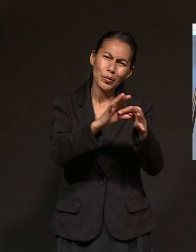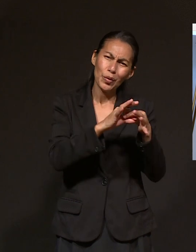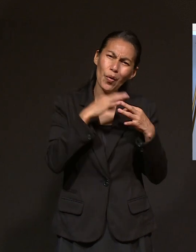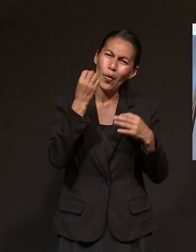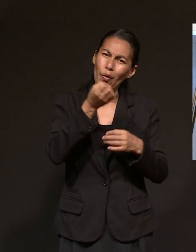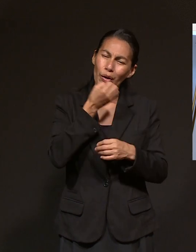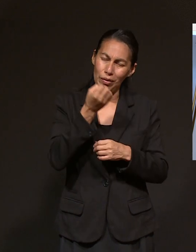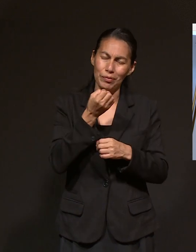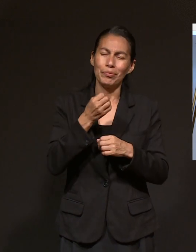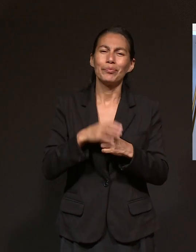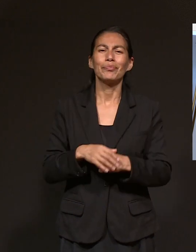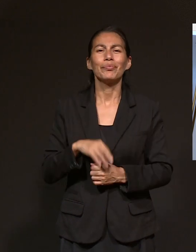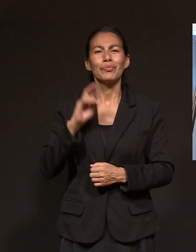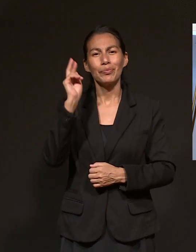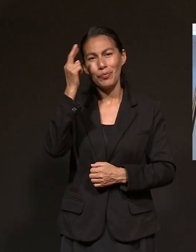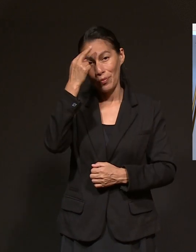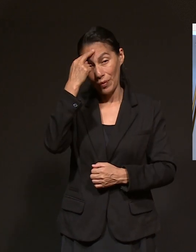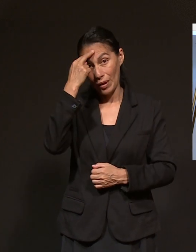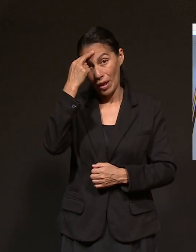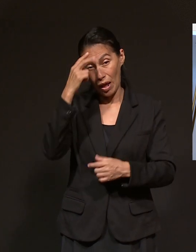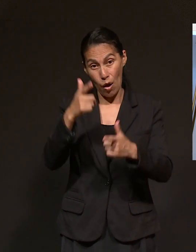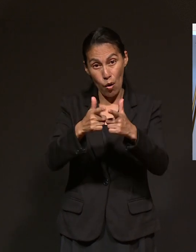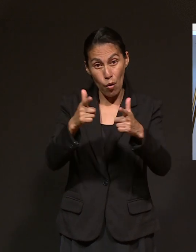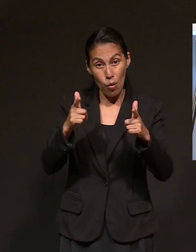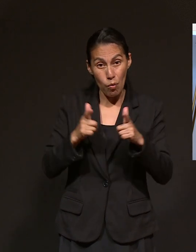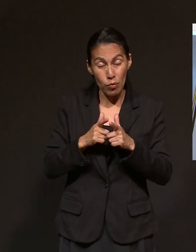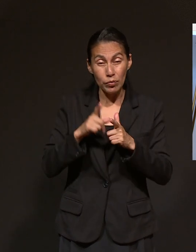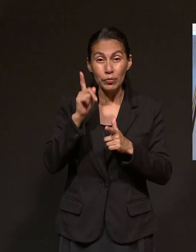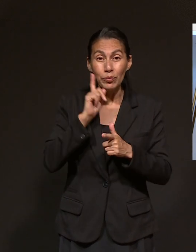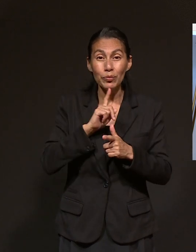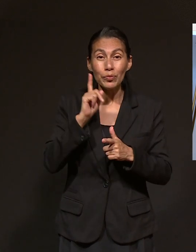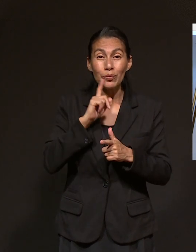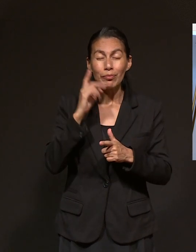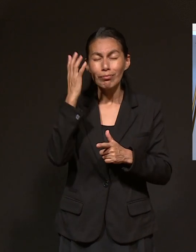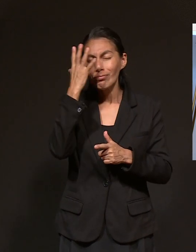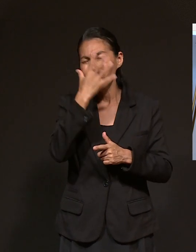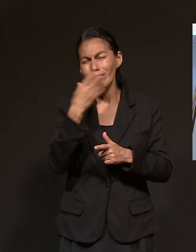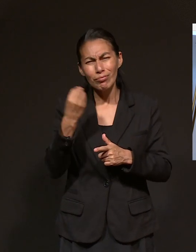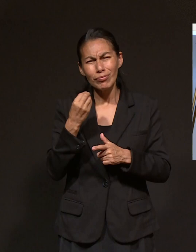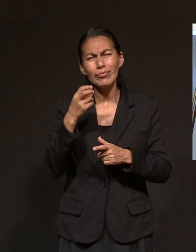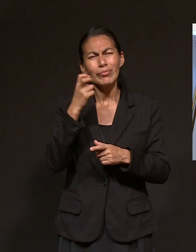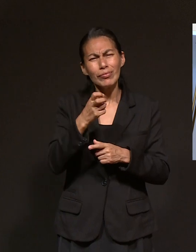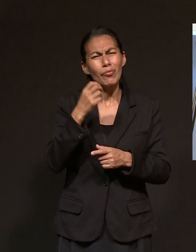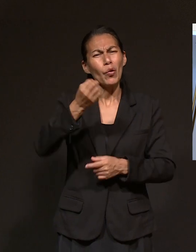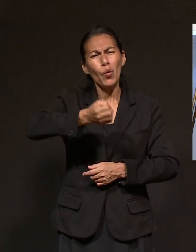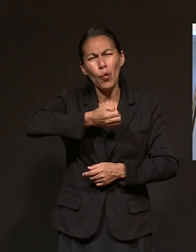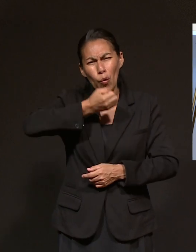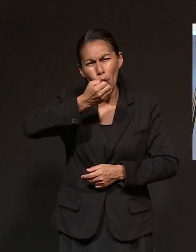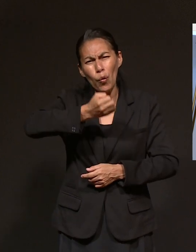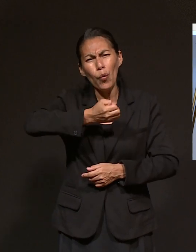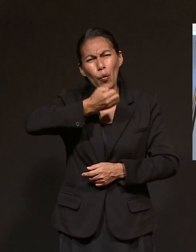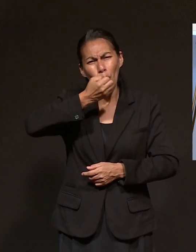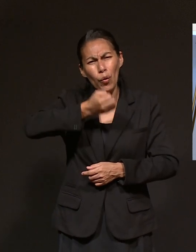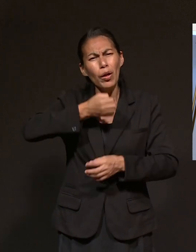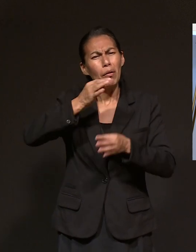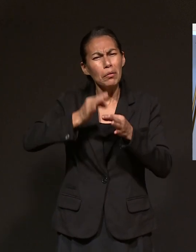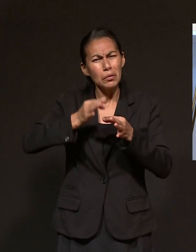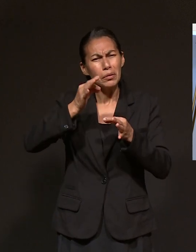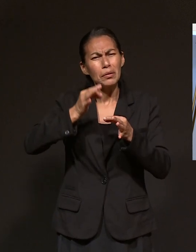oración. Recuerden que hay un grupo de preciosas damas, anónimas,